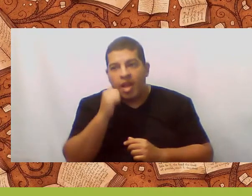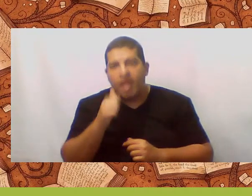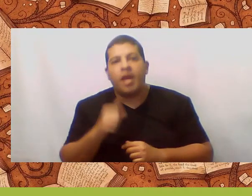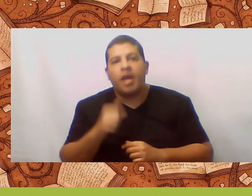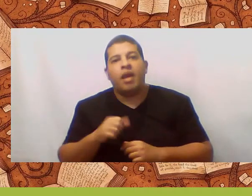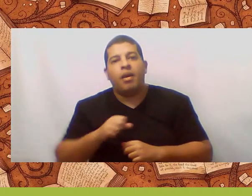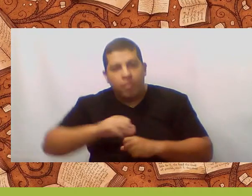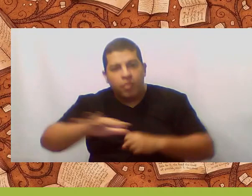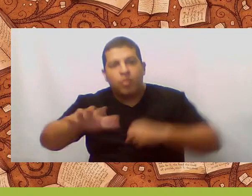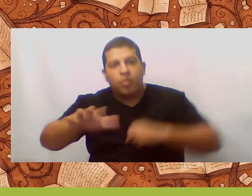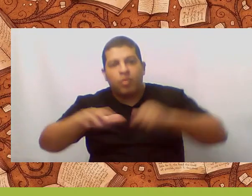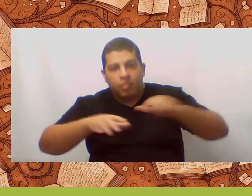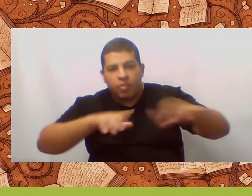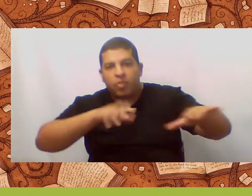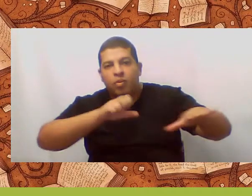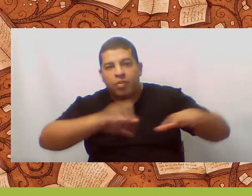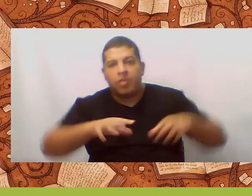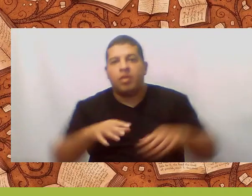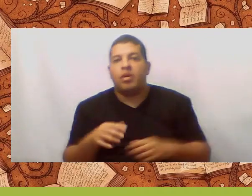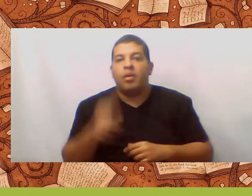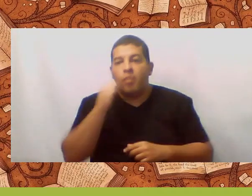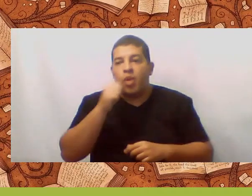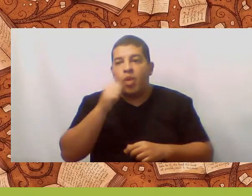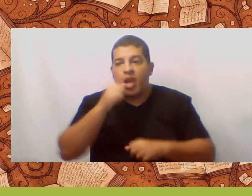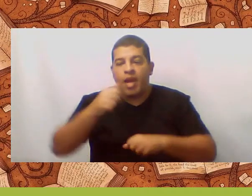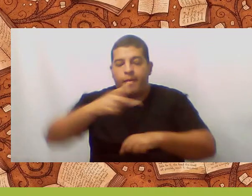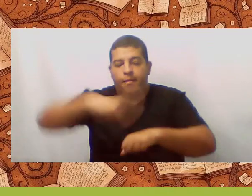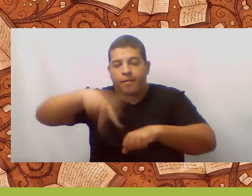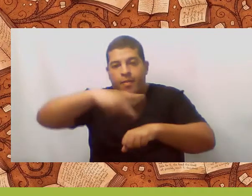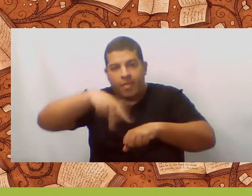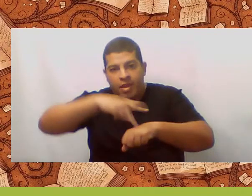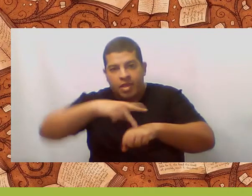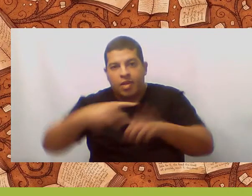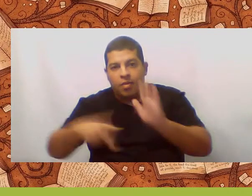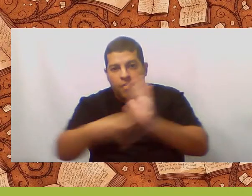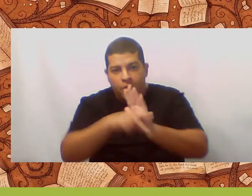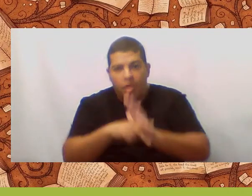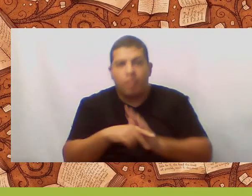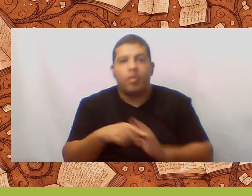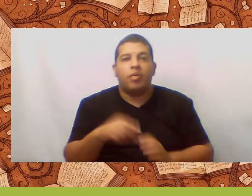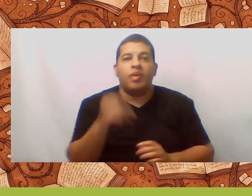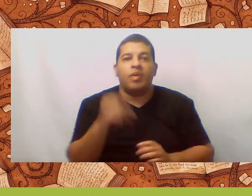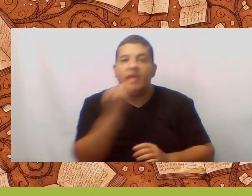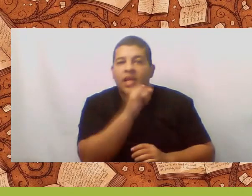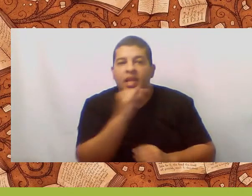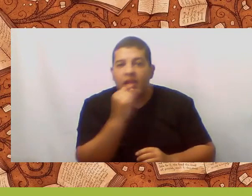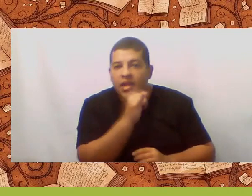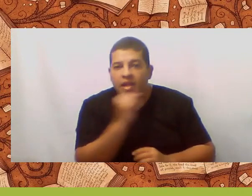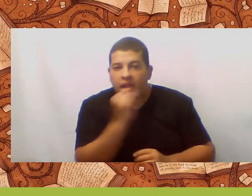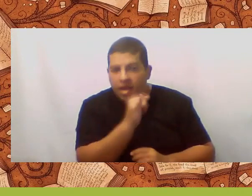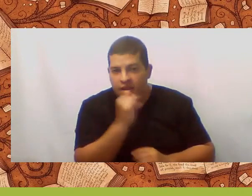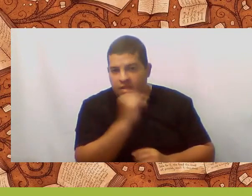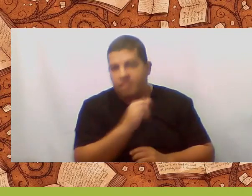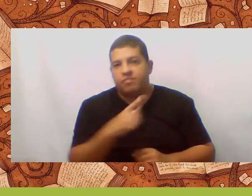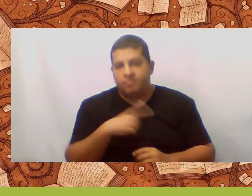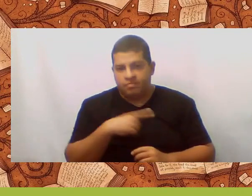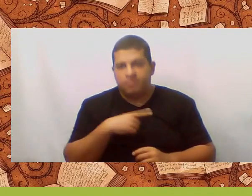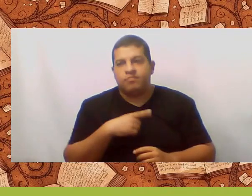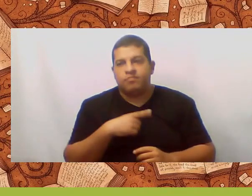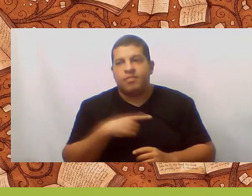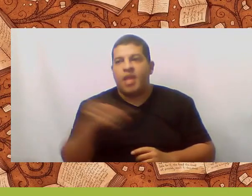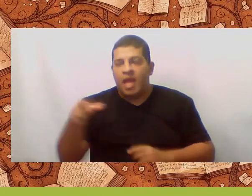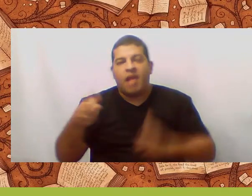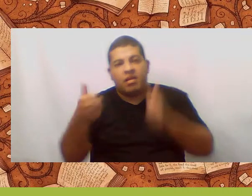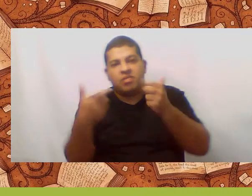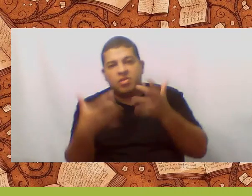italianas da Lombardia, né, na região de Milão, né, na medida em que os homens agrediam a elas